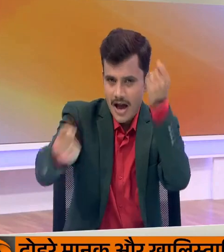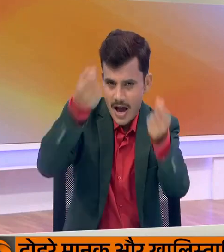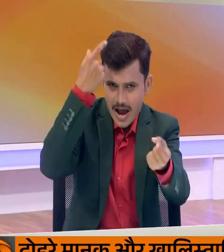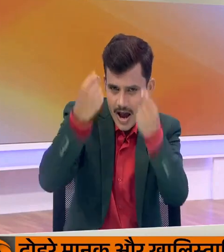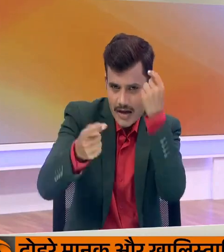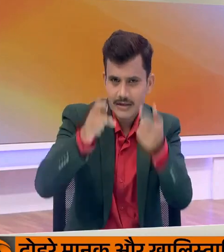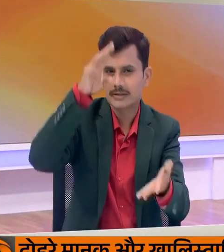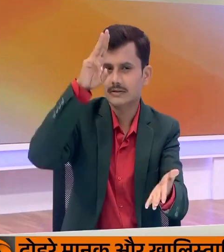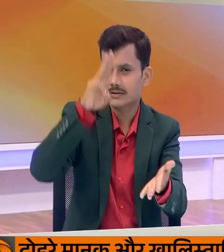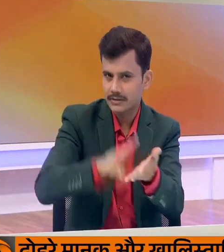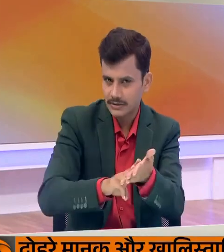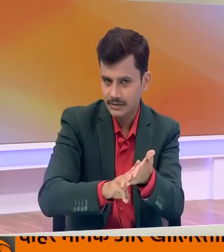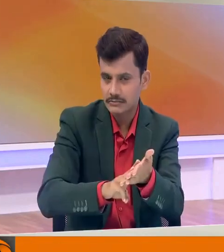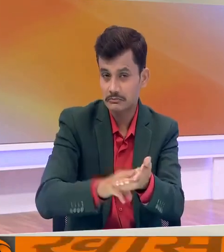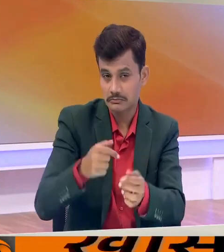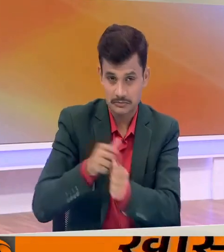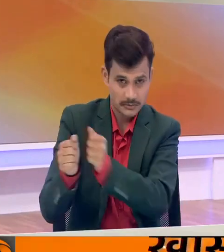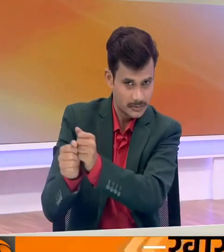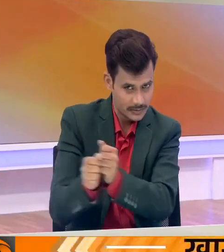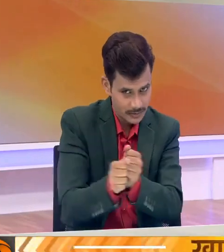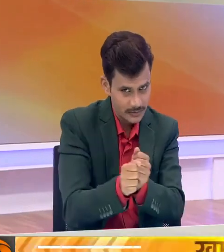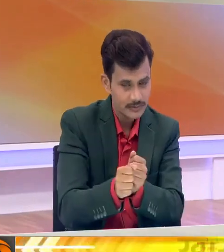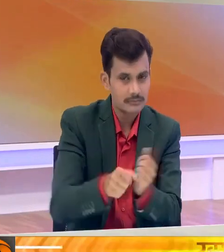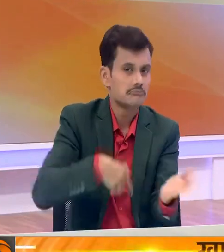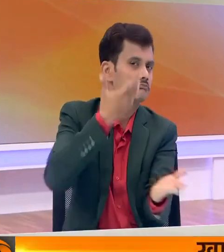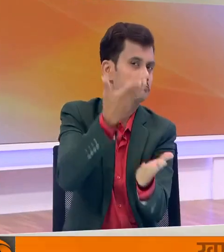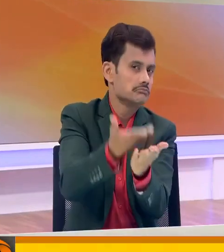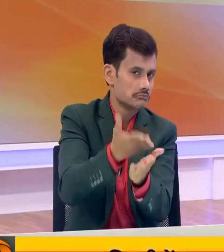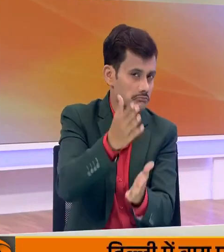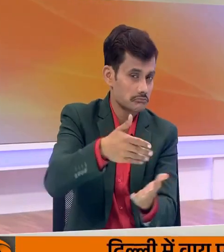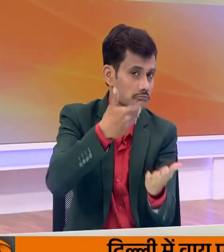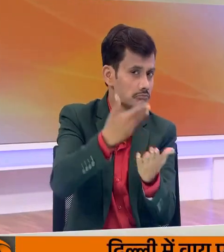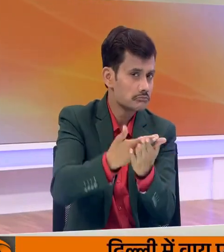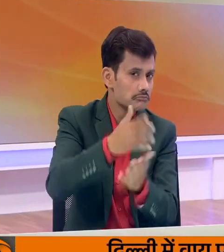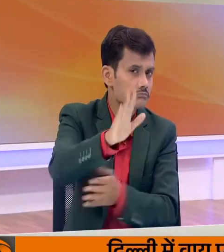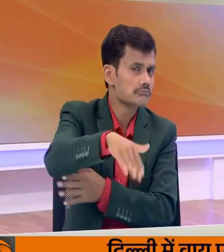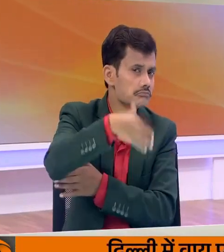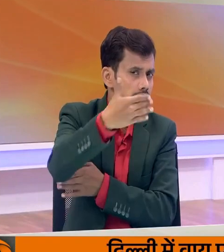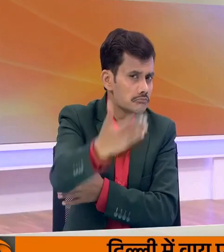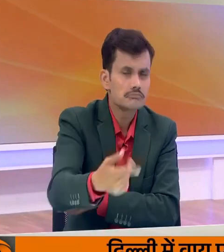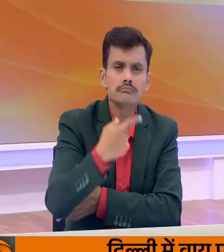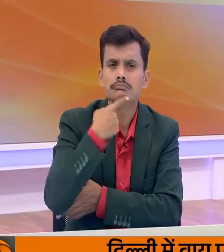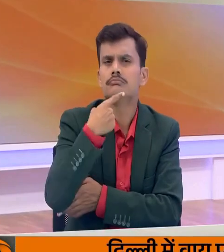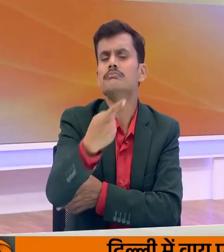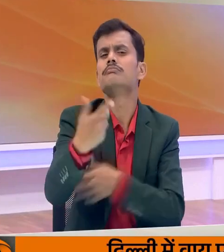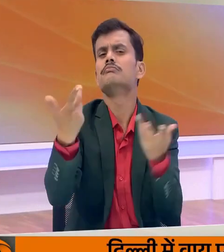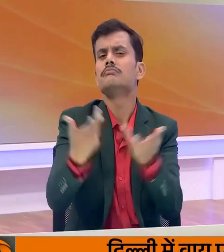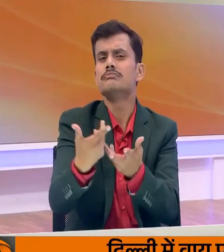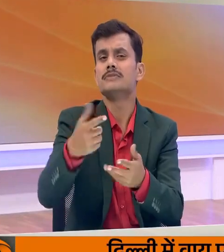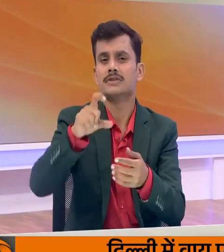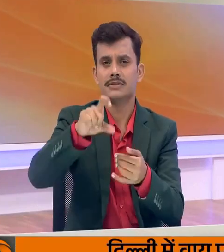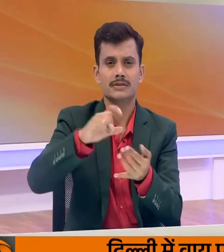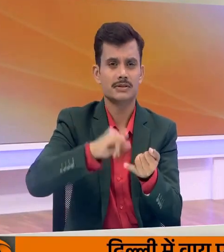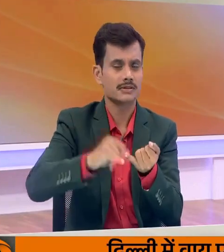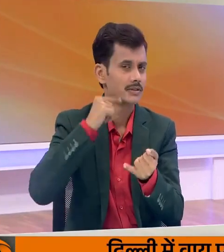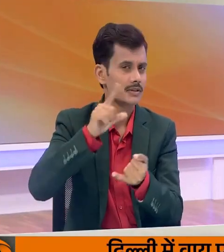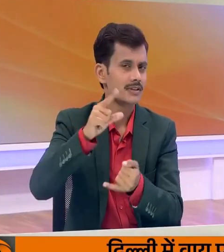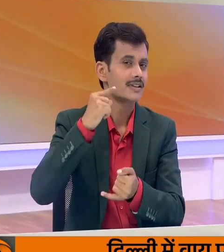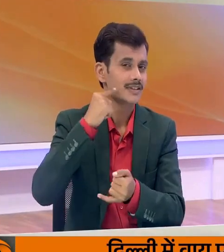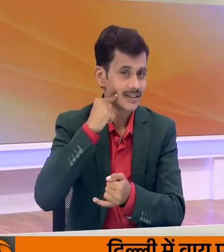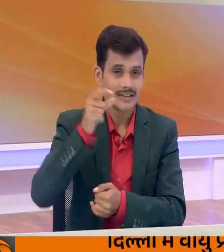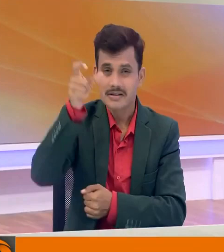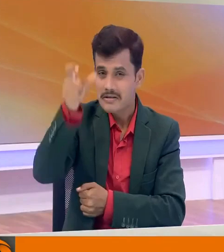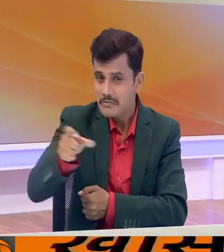हेमंत बिस्व शर्मा की उपस्थिति में नामांकन दाखिल किया। नामांकन दाखिल करने के बाद उन्होंने कहा कि मैं सिली की जनता का धन्यवाद देता